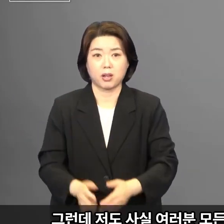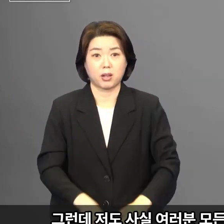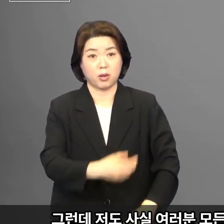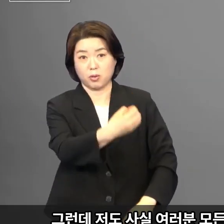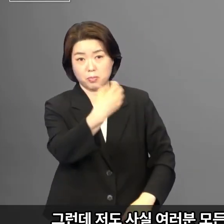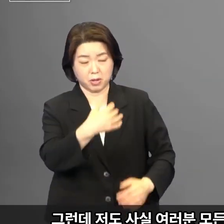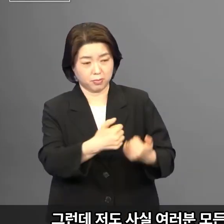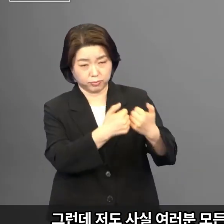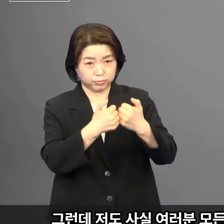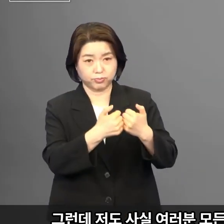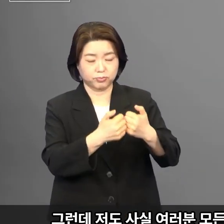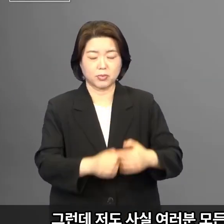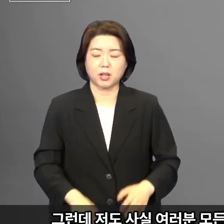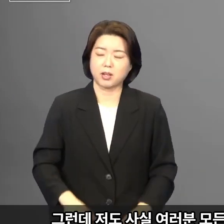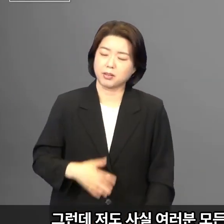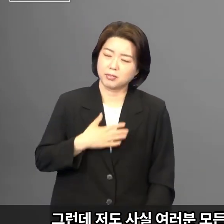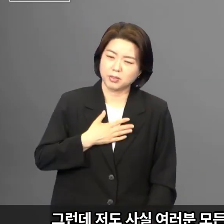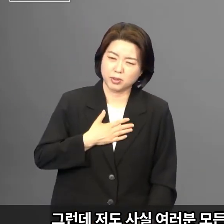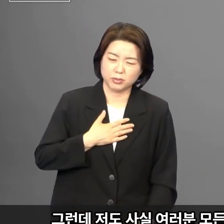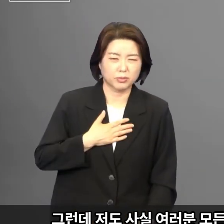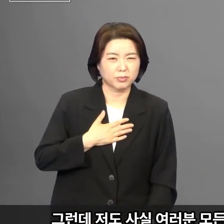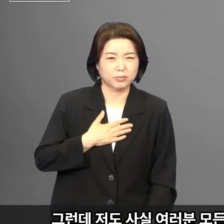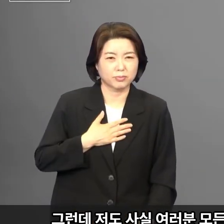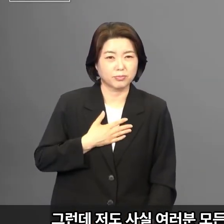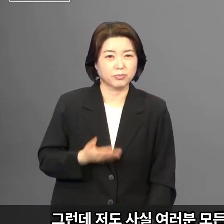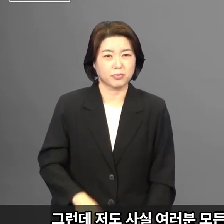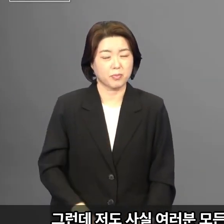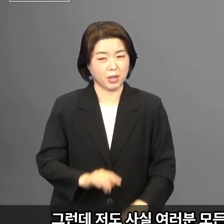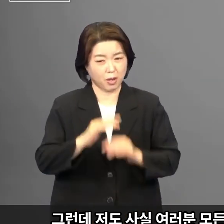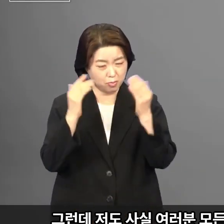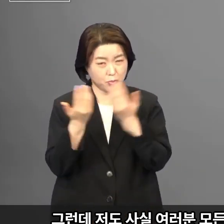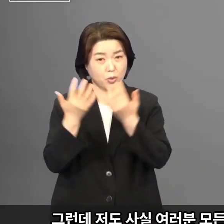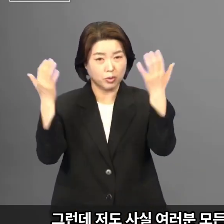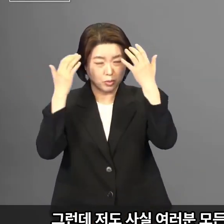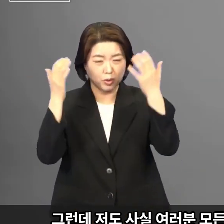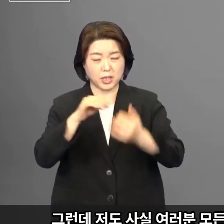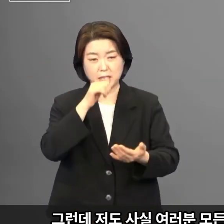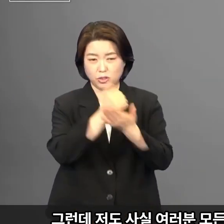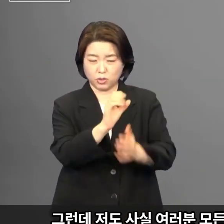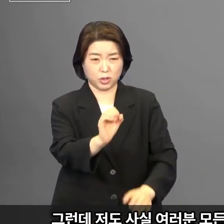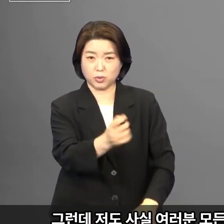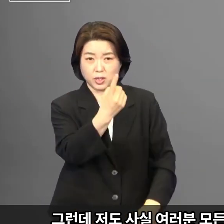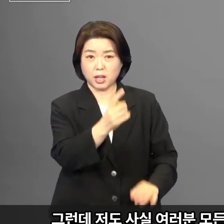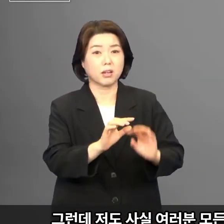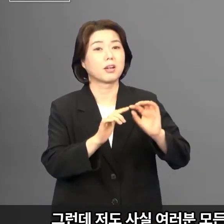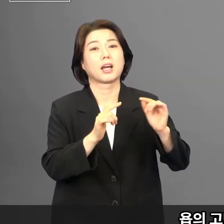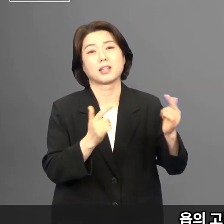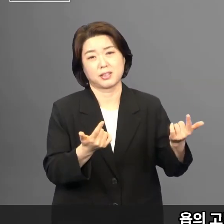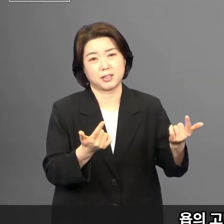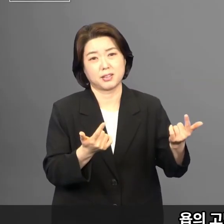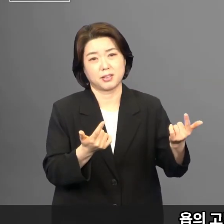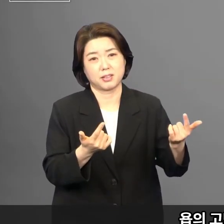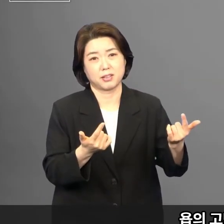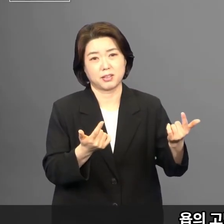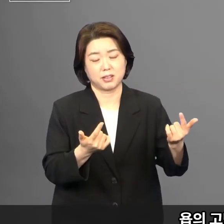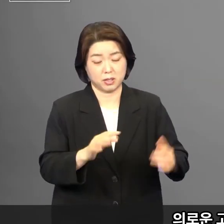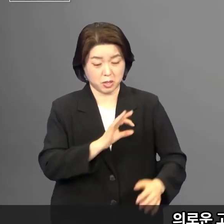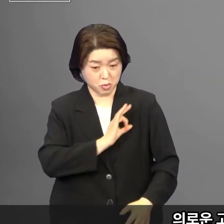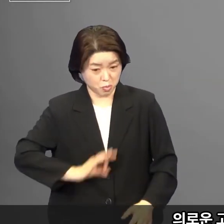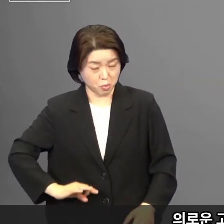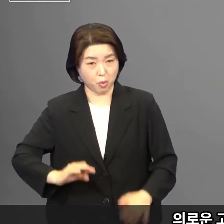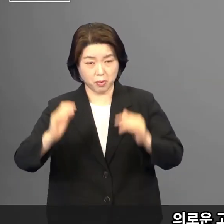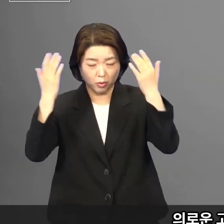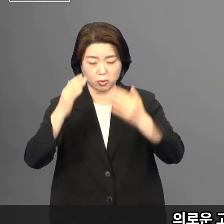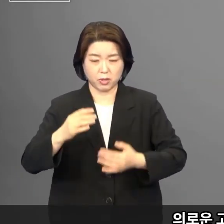근데 저도 사실 여러분, 모든 고난이 다 죄로 인한 건 아니잖아요. 욥의 고난이 있잖아요.